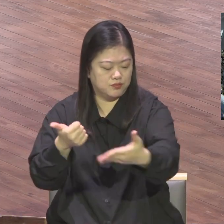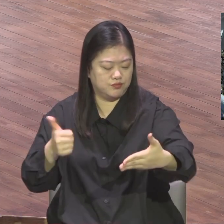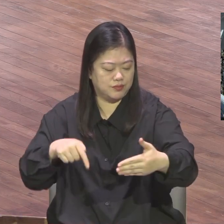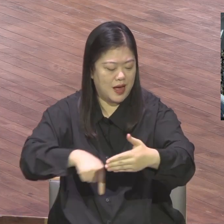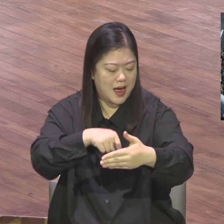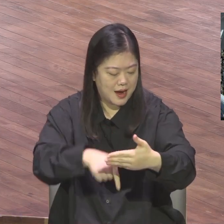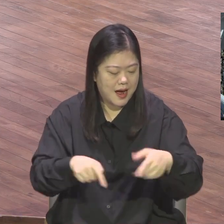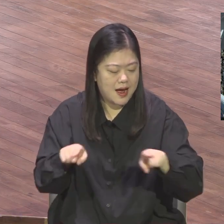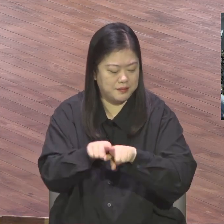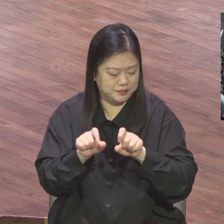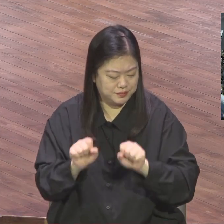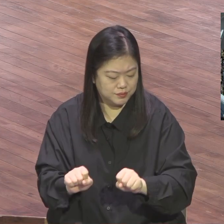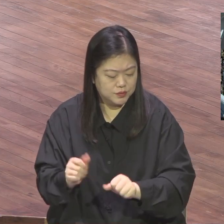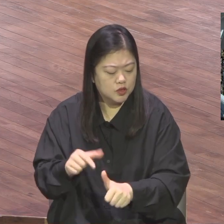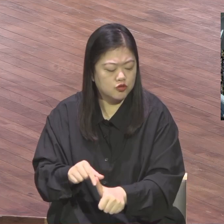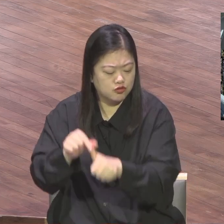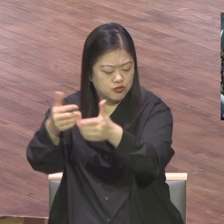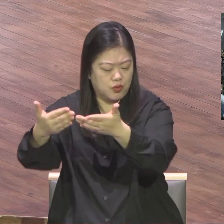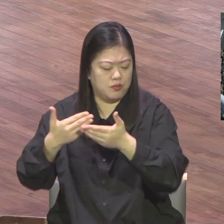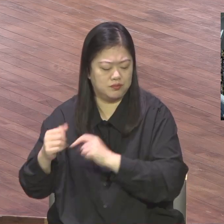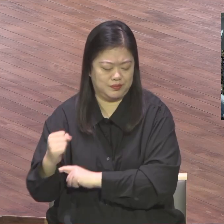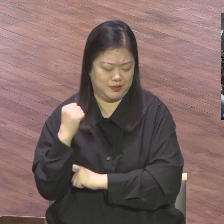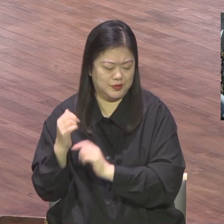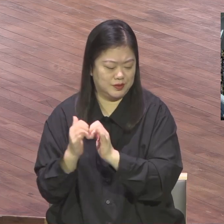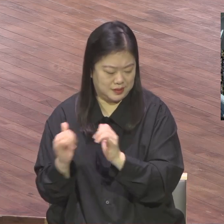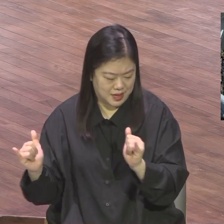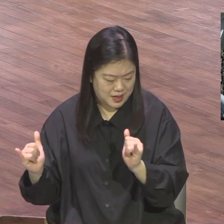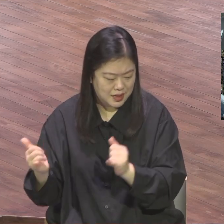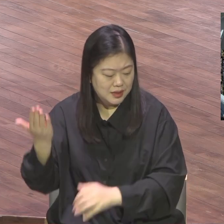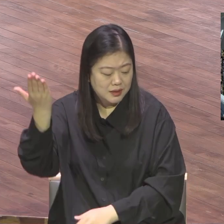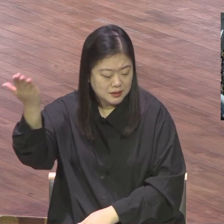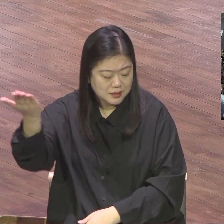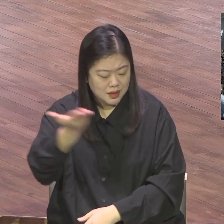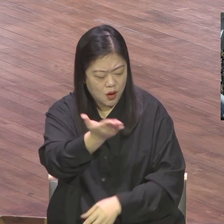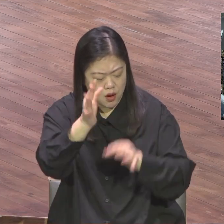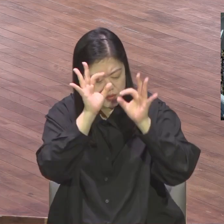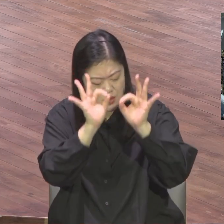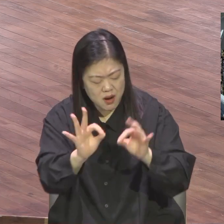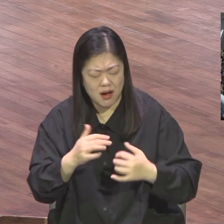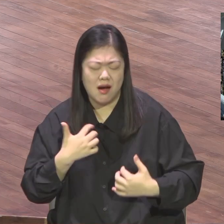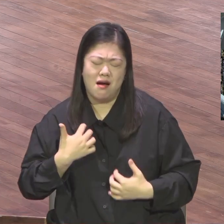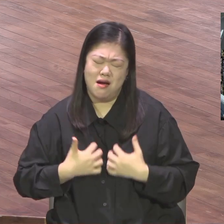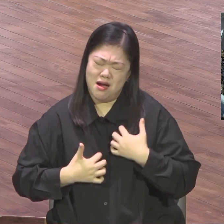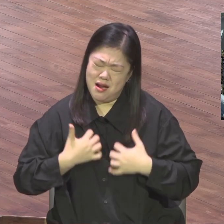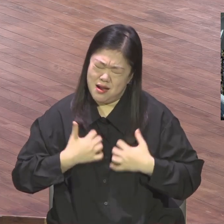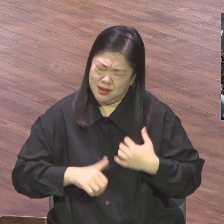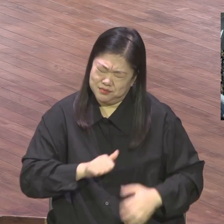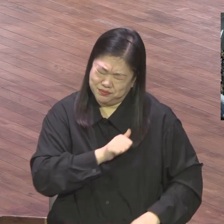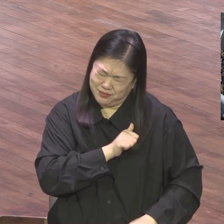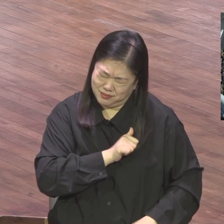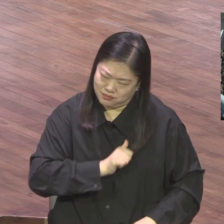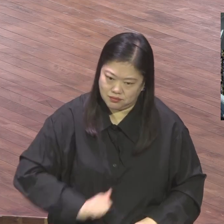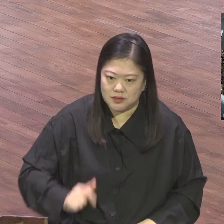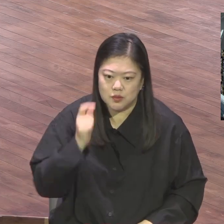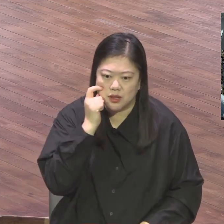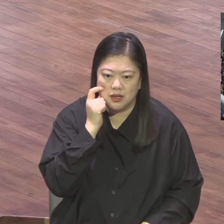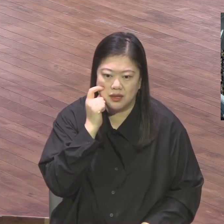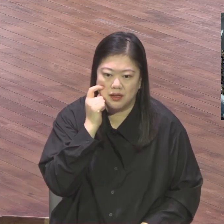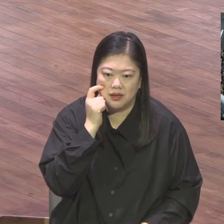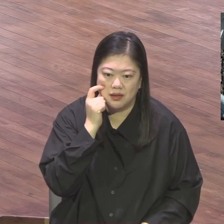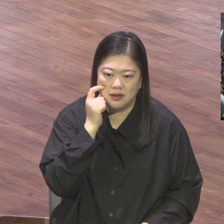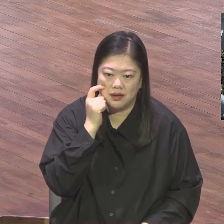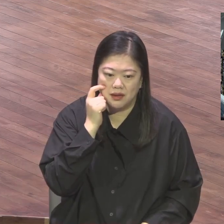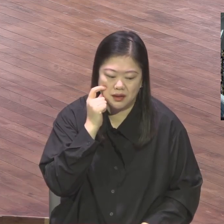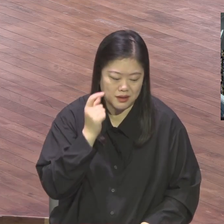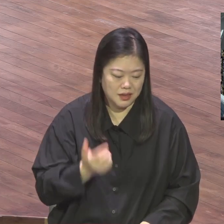그는 구원을 베푸실 전능자시라. 그가 너로 인하여 뭐요? 기쁨을 이기지 못함.